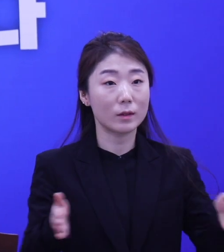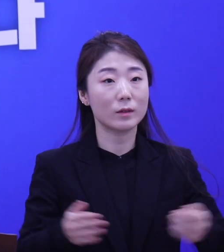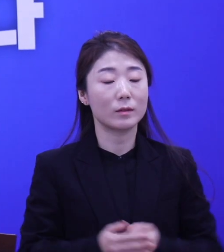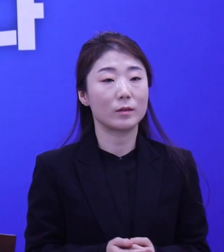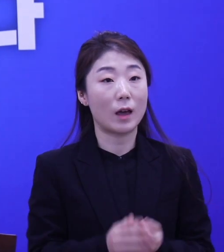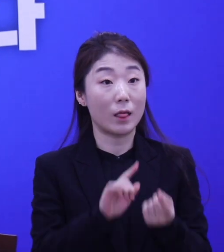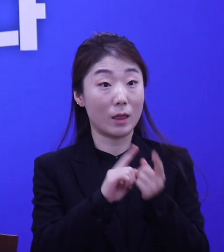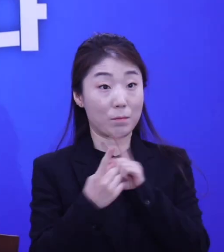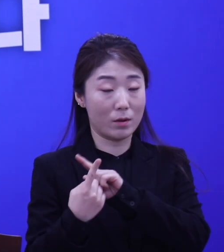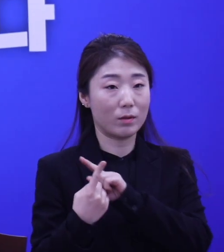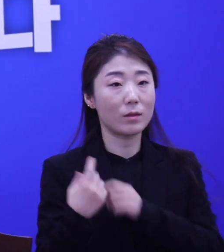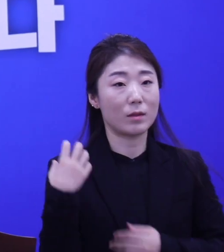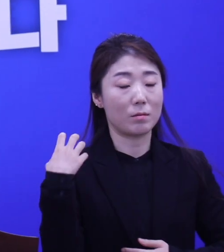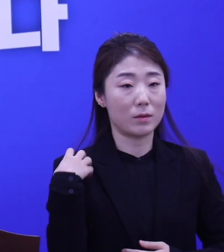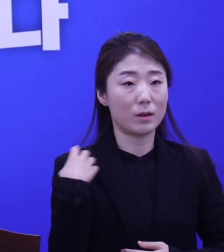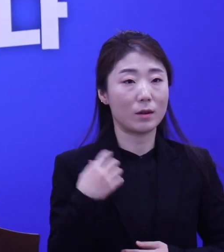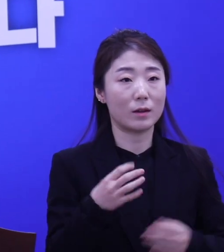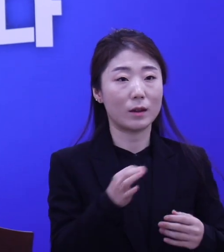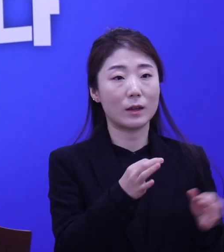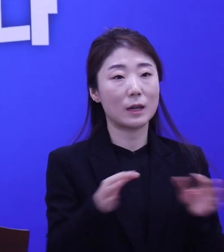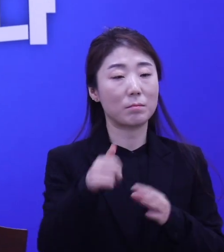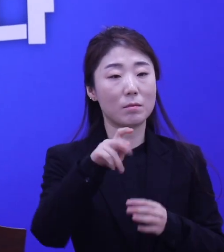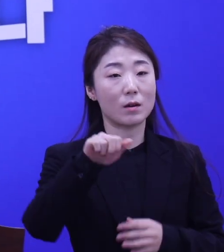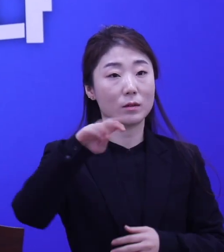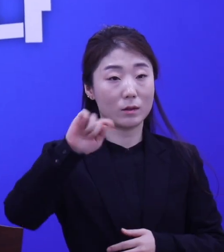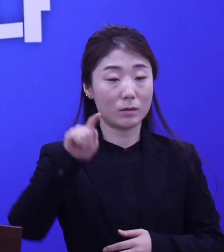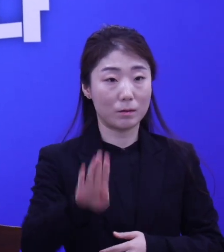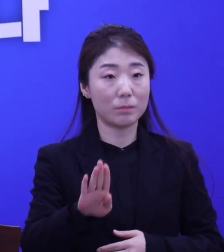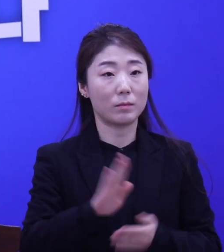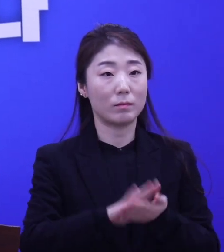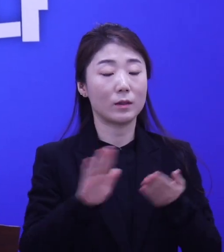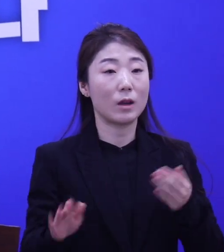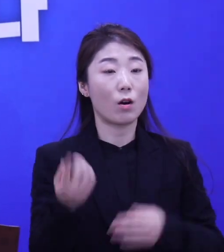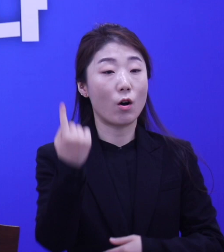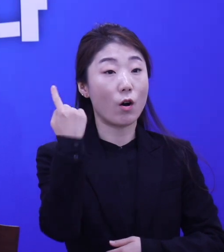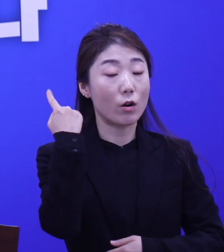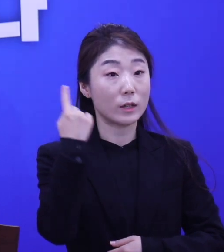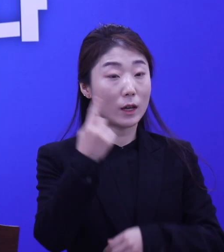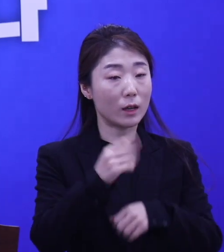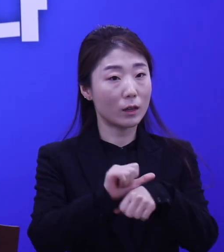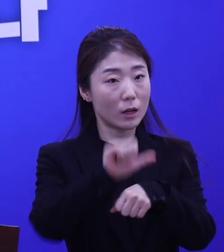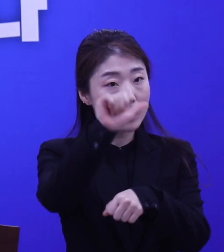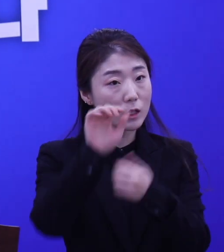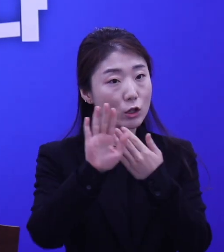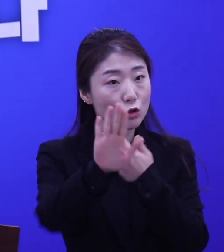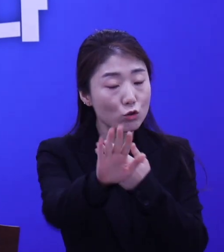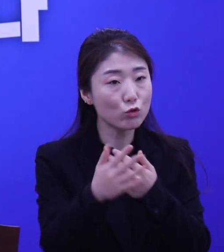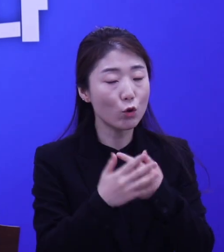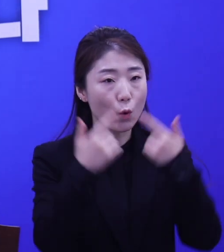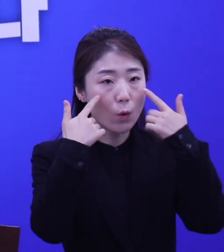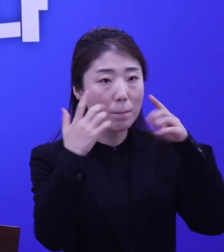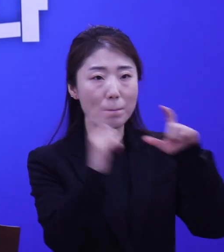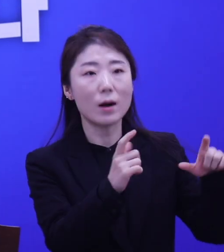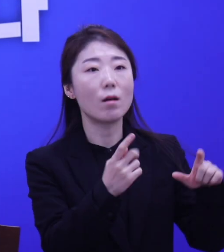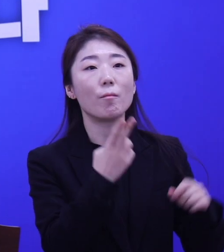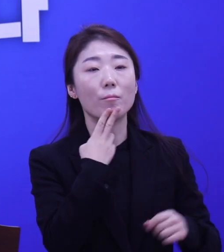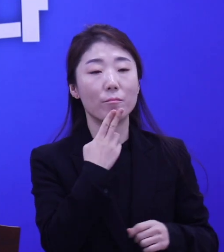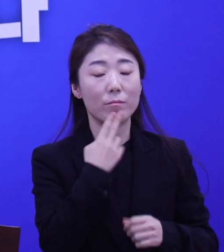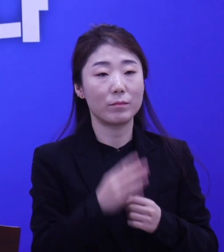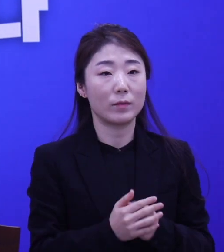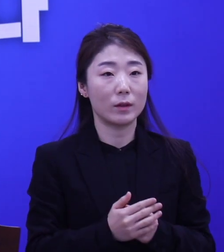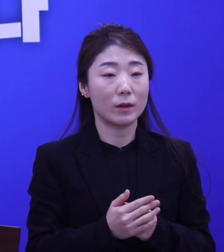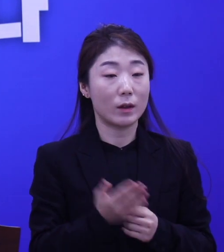경남도 대변인 김명섭입니다. 어제 17시 대비 추가 확진자는 없습니다. 지난 토요일